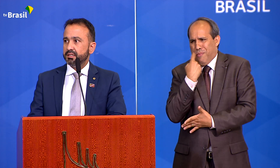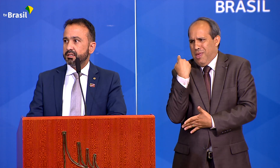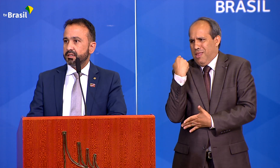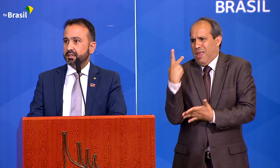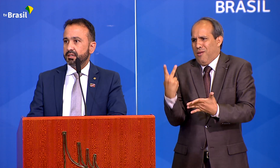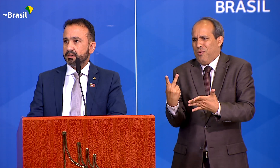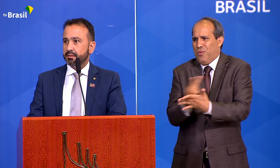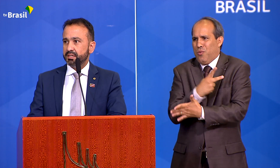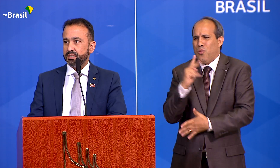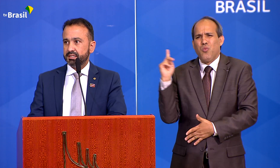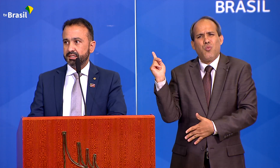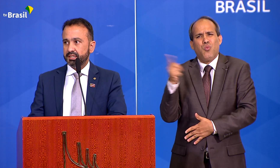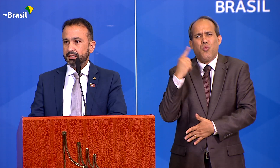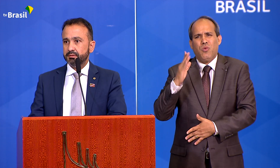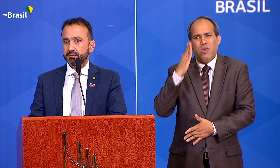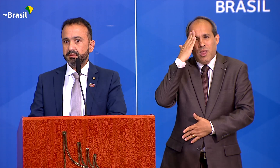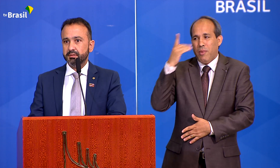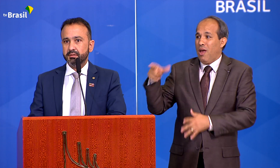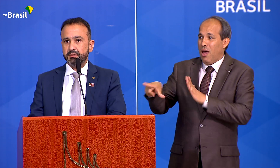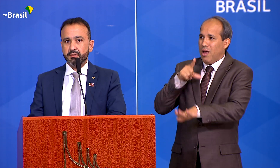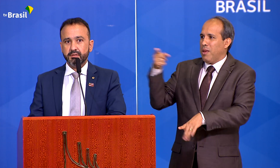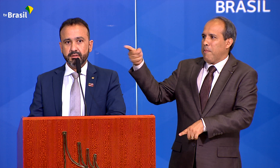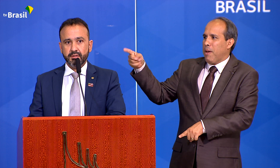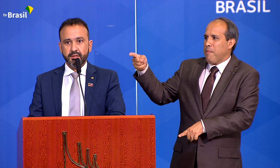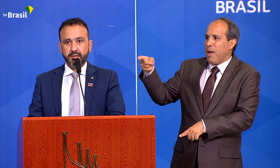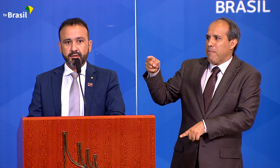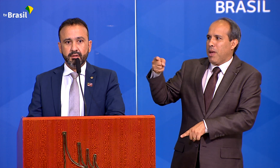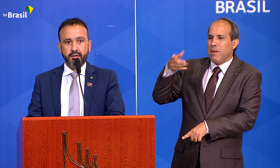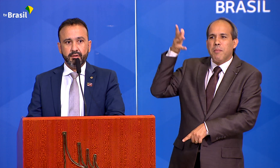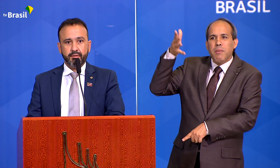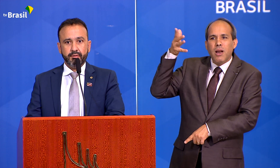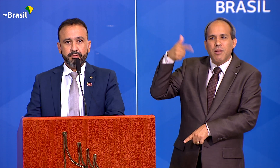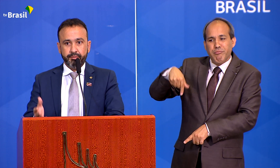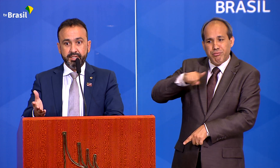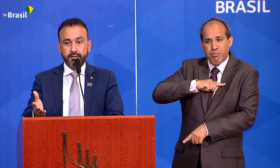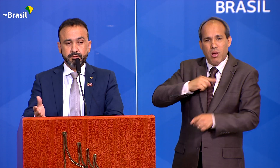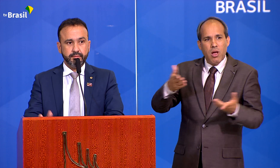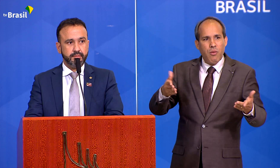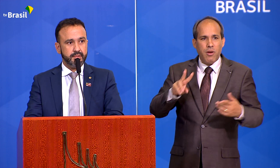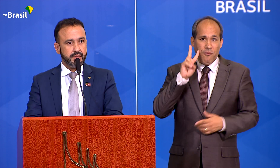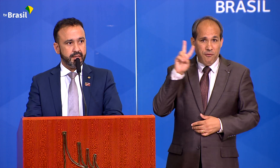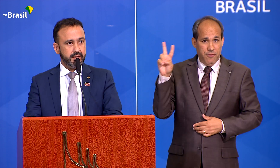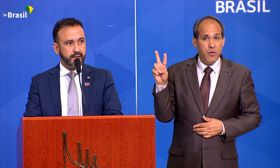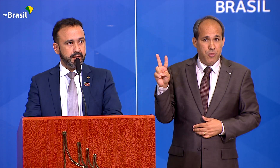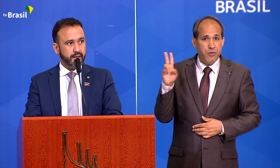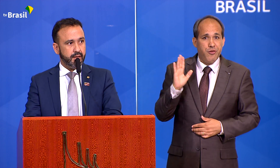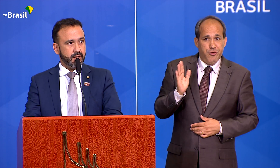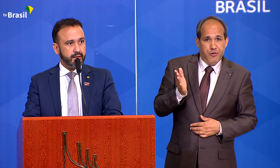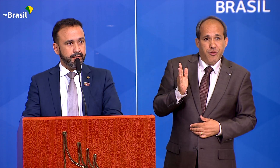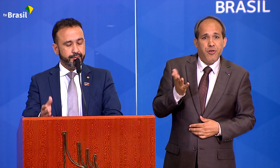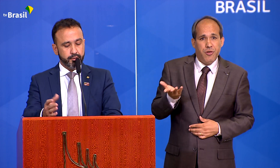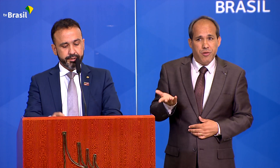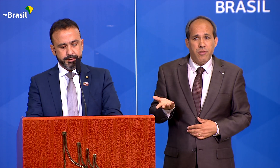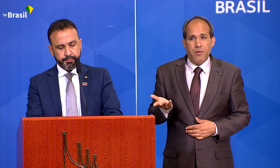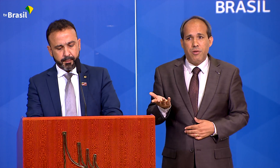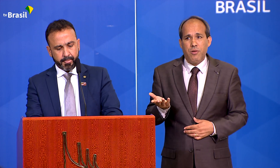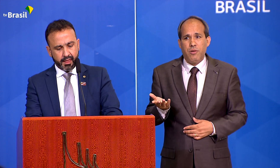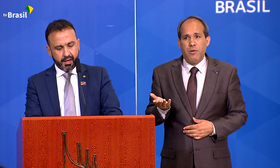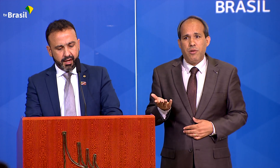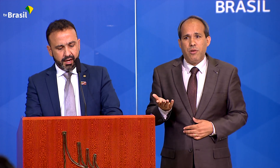todos aqui é que minha te cederão já viram o que